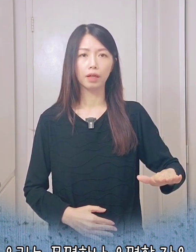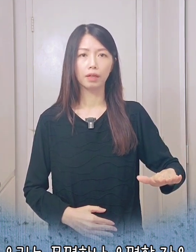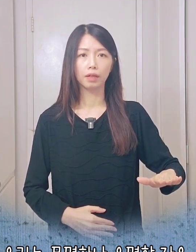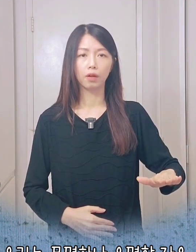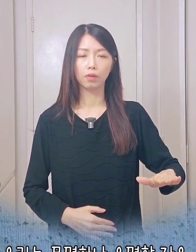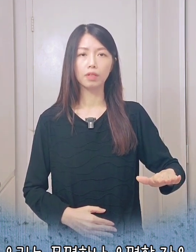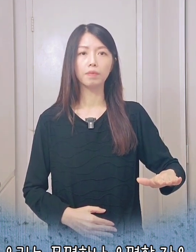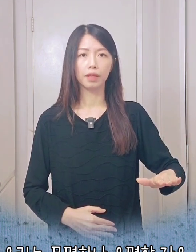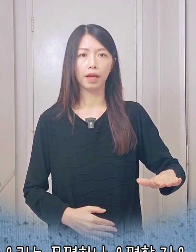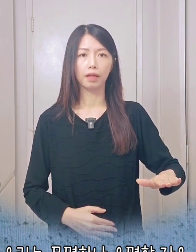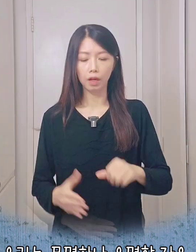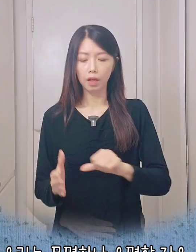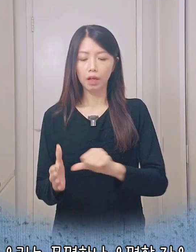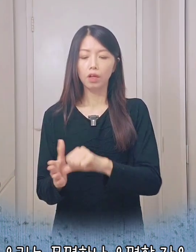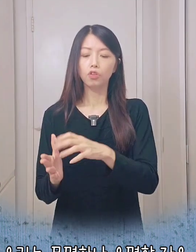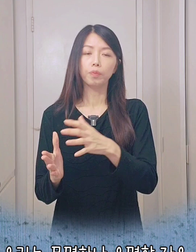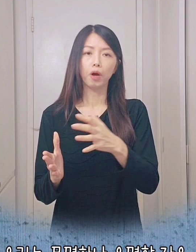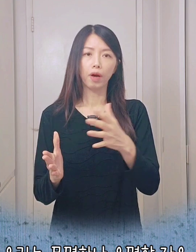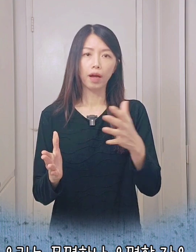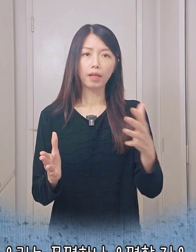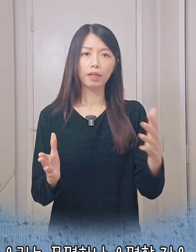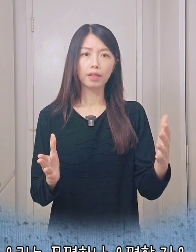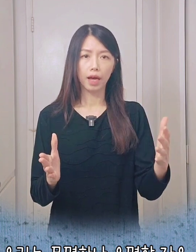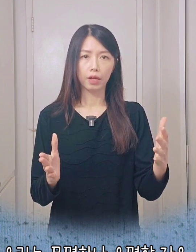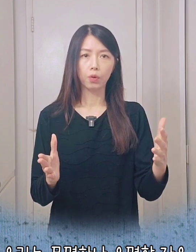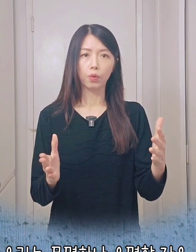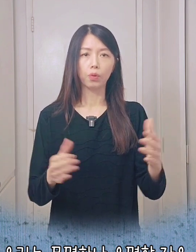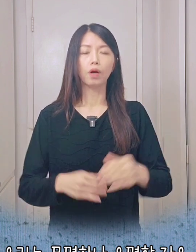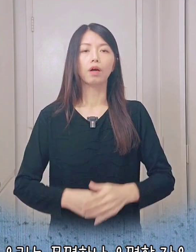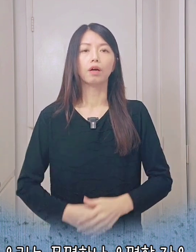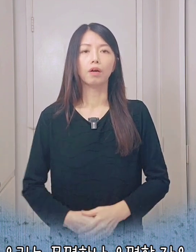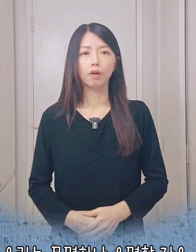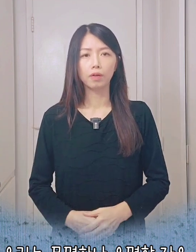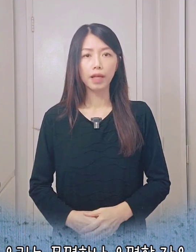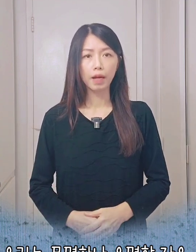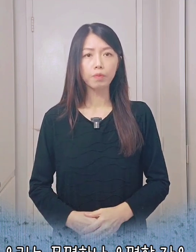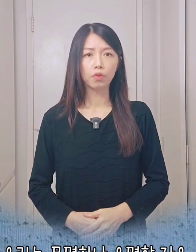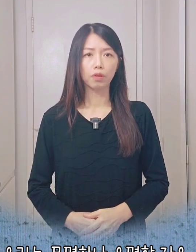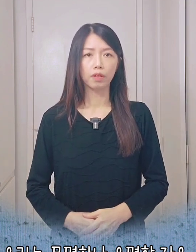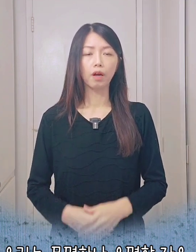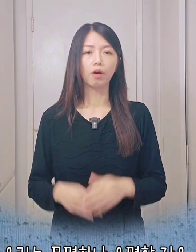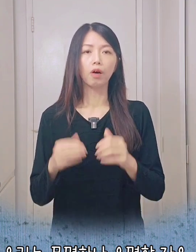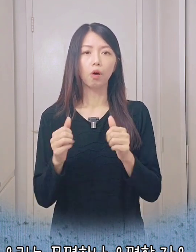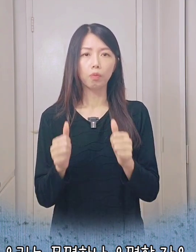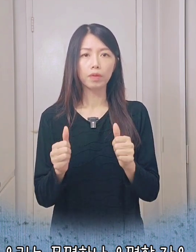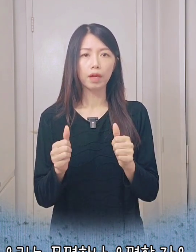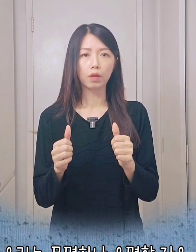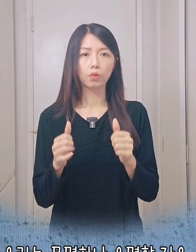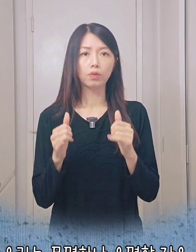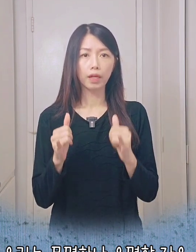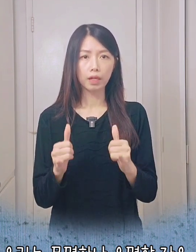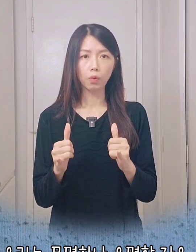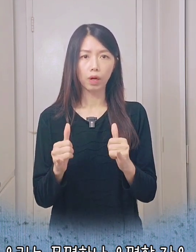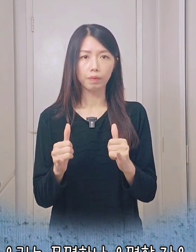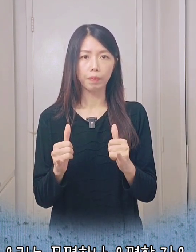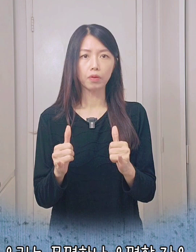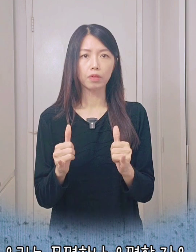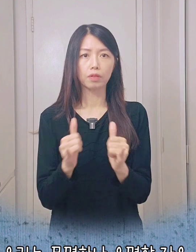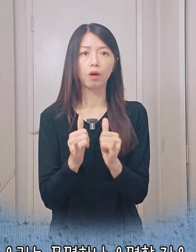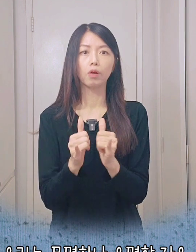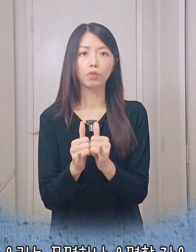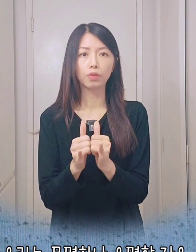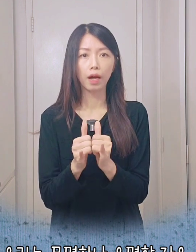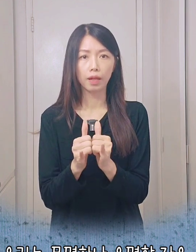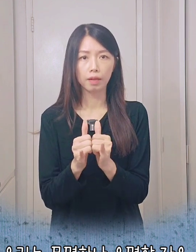그러나 이런 뜻입니다. 유명한 자요. 사람 수어는요, 엄지하고